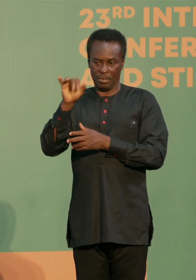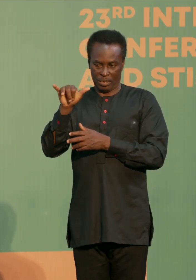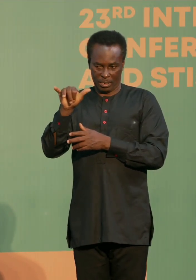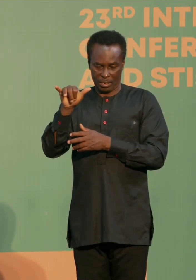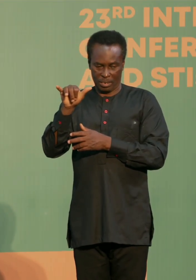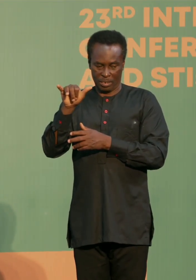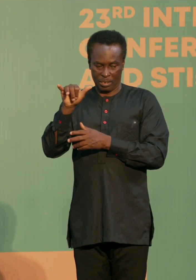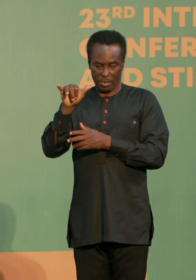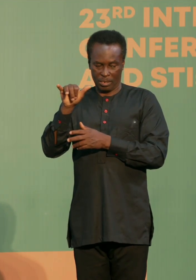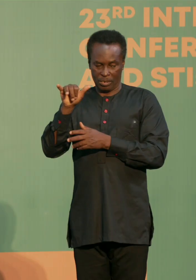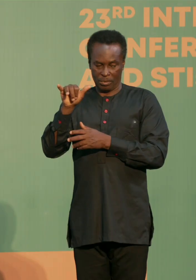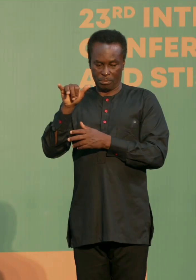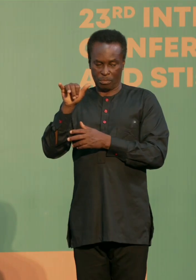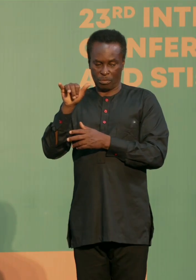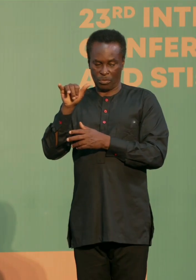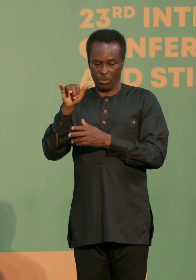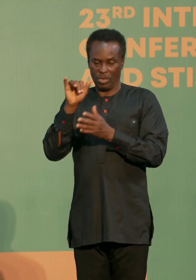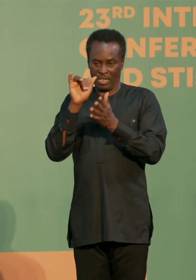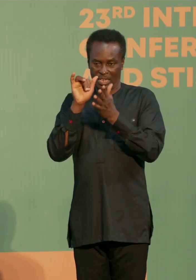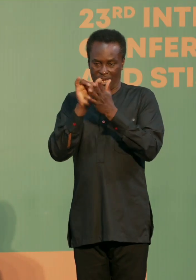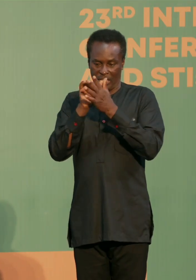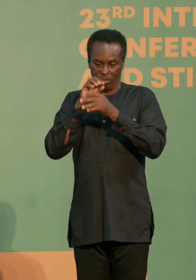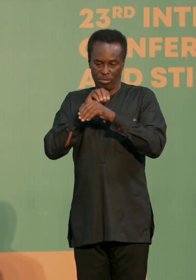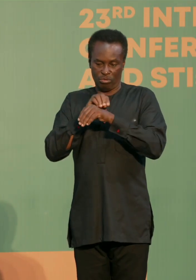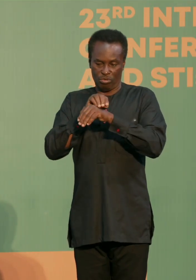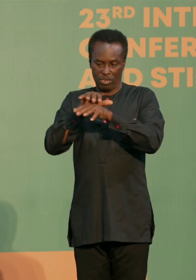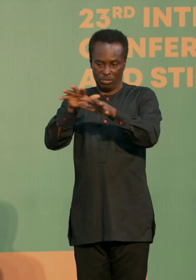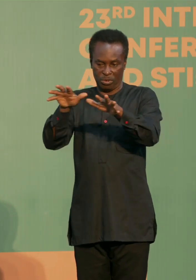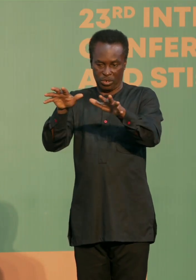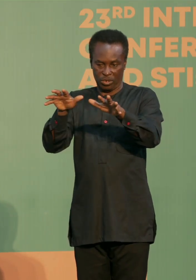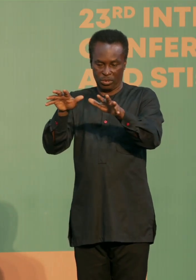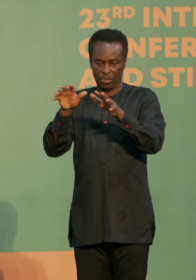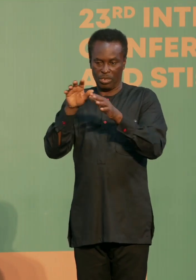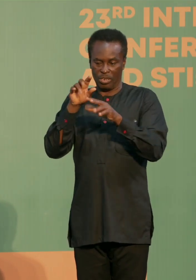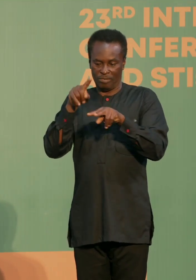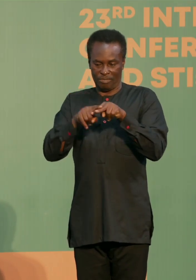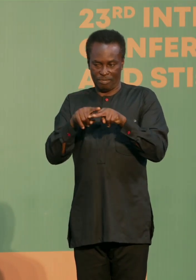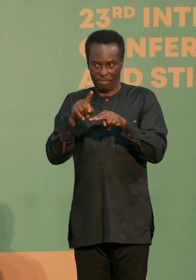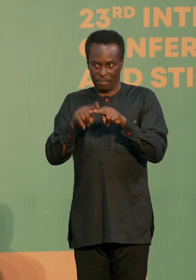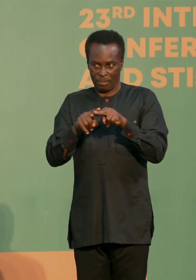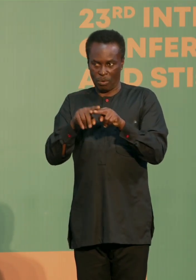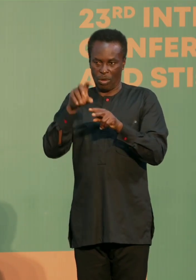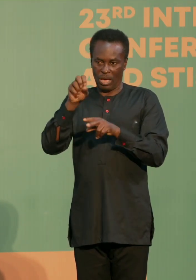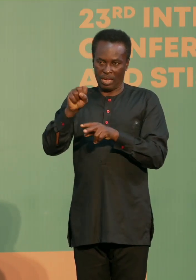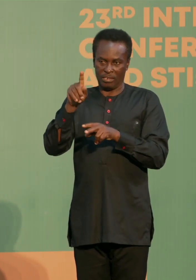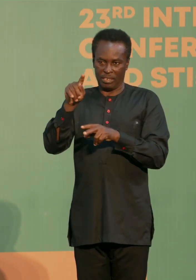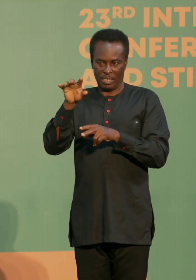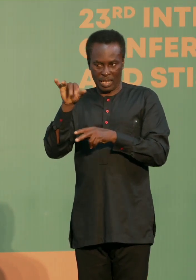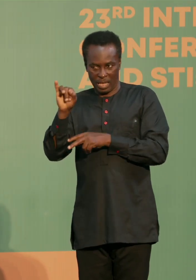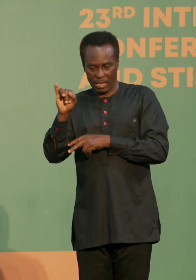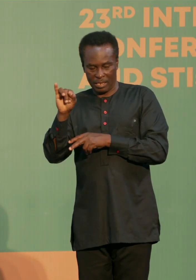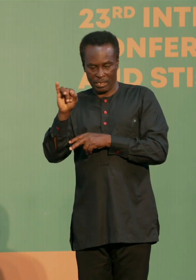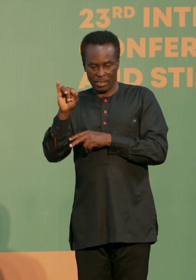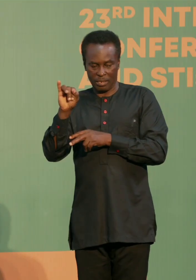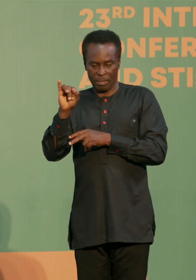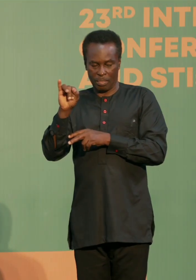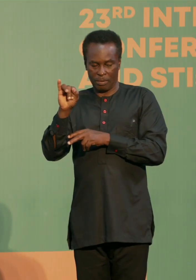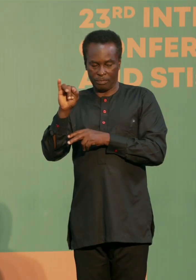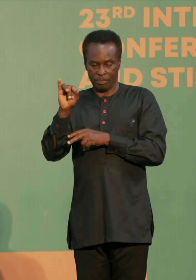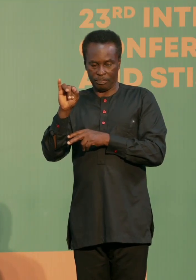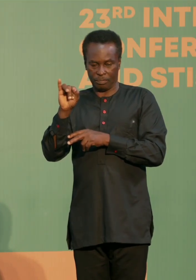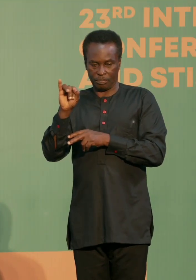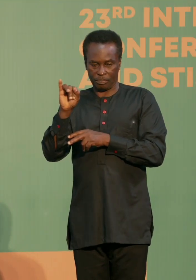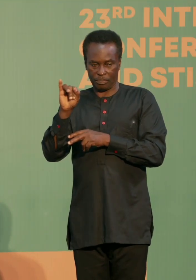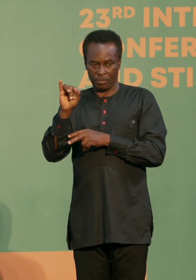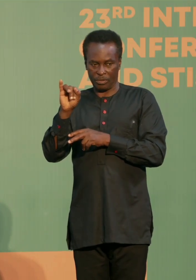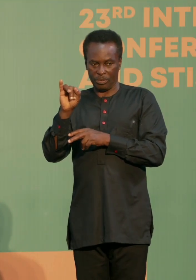il y aura diminution de la transmission des IST, il y aura diminution de la progression vers la chronicité, il